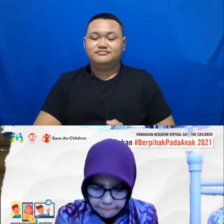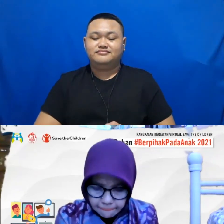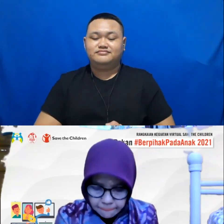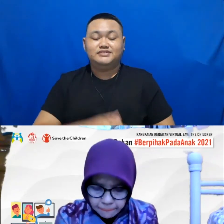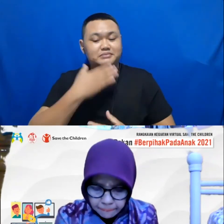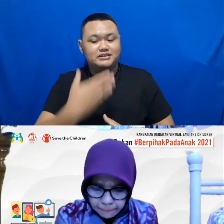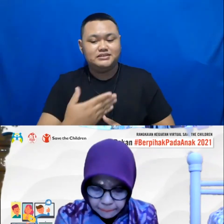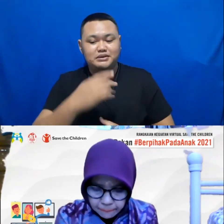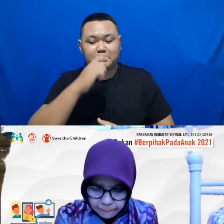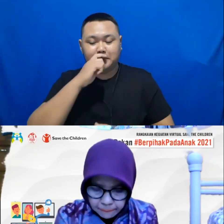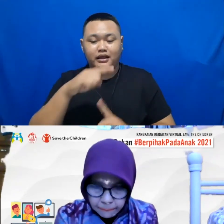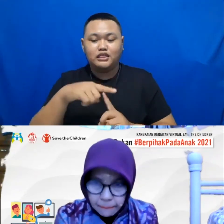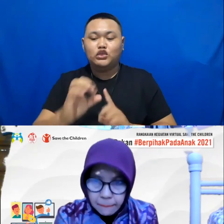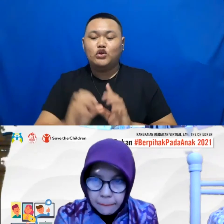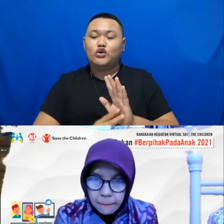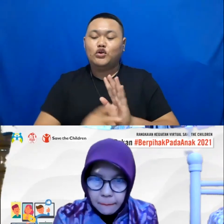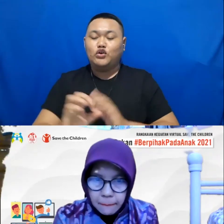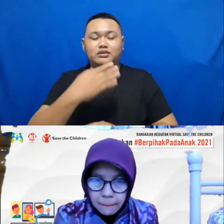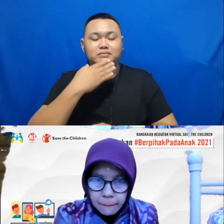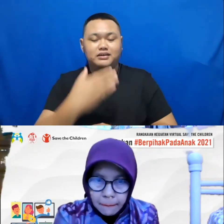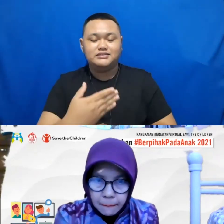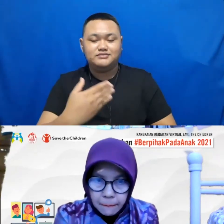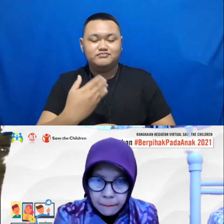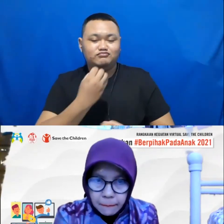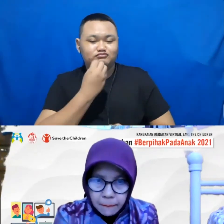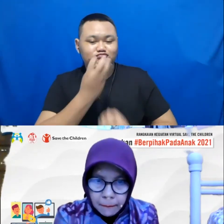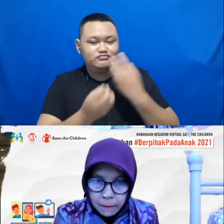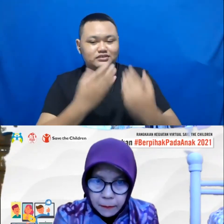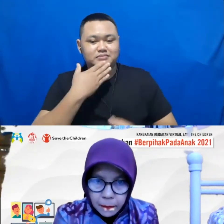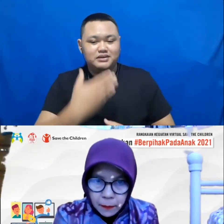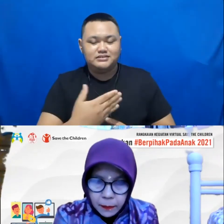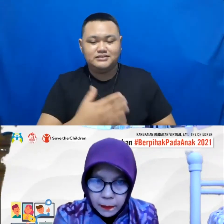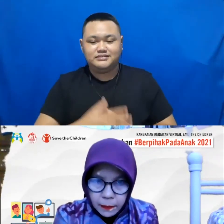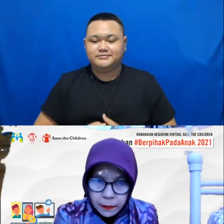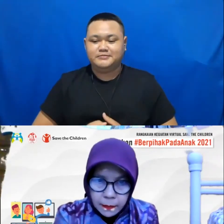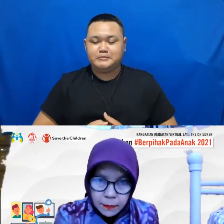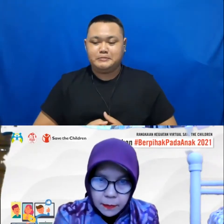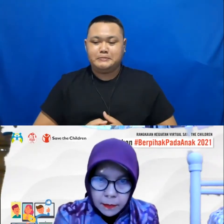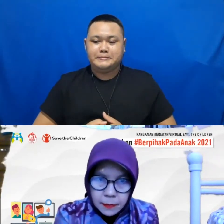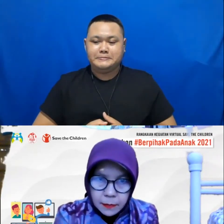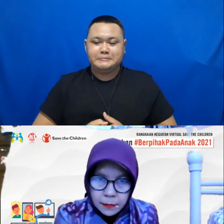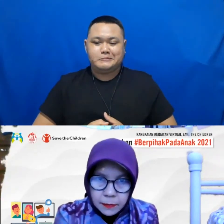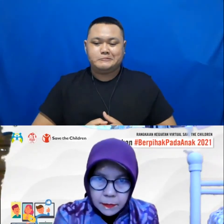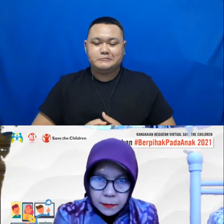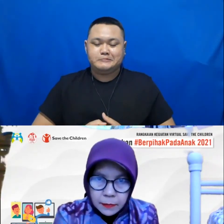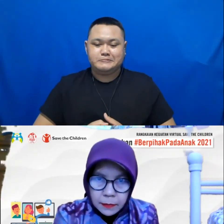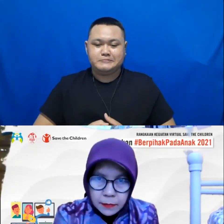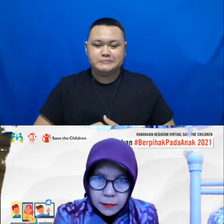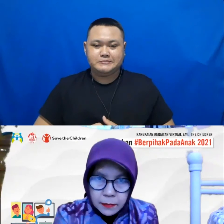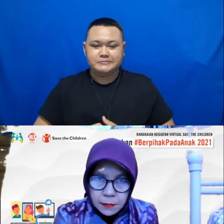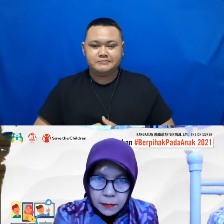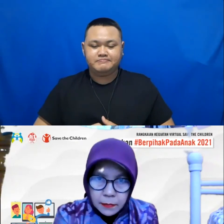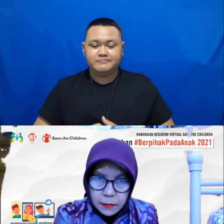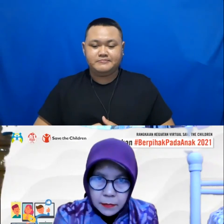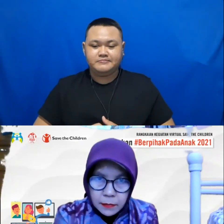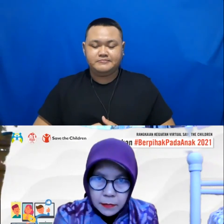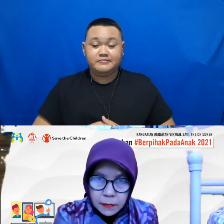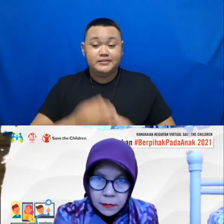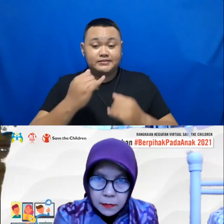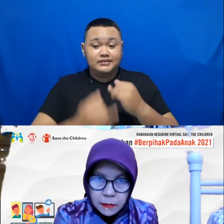Development Goals oleh Bappenas. Beliau juga aktif dalam isu ketangguhan keluarga, pendidikan, dan juga gender. Selamat